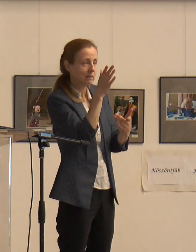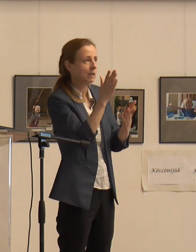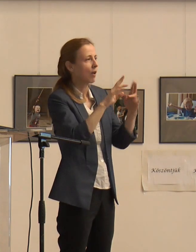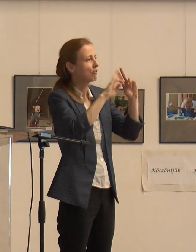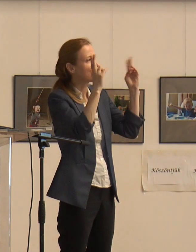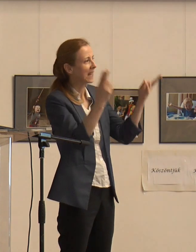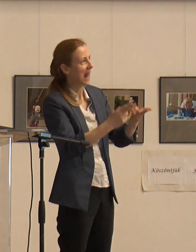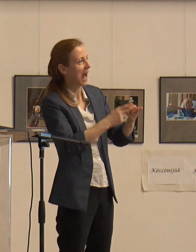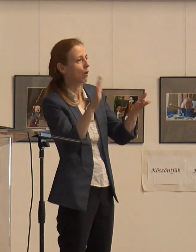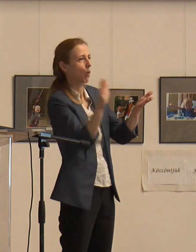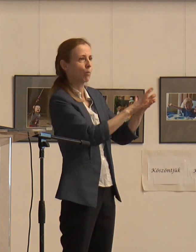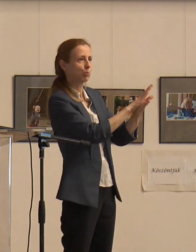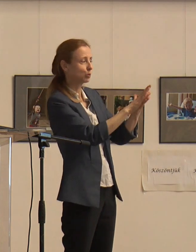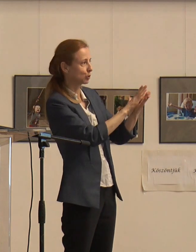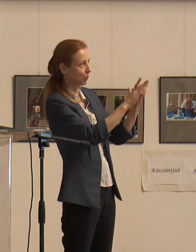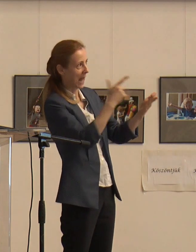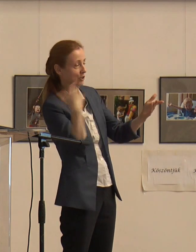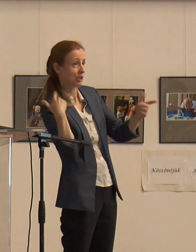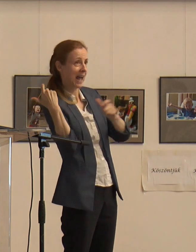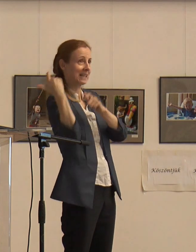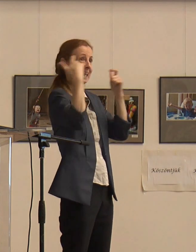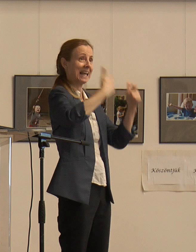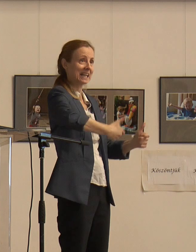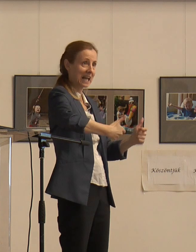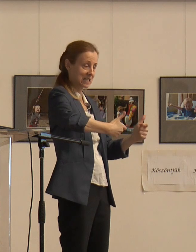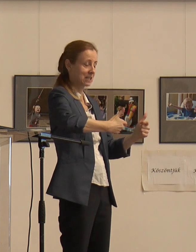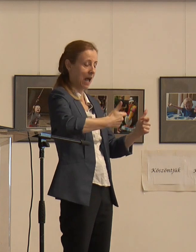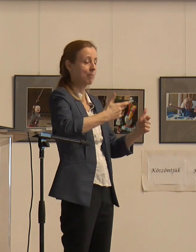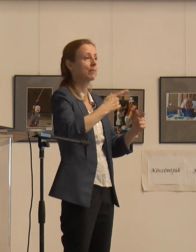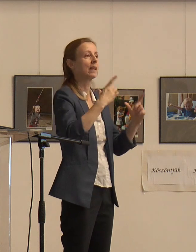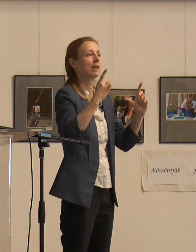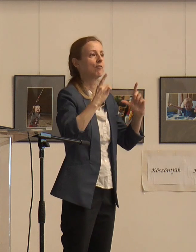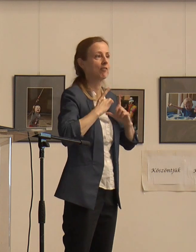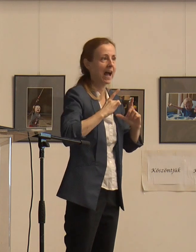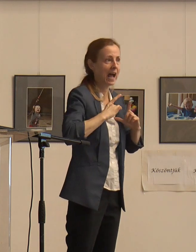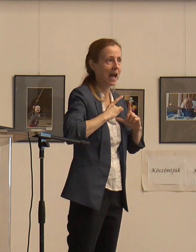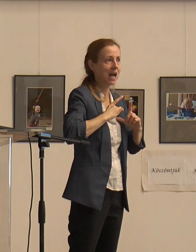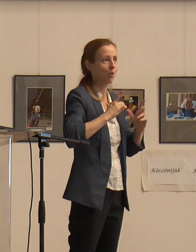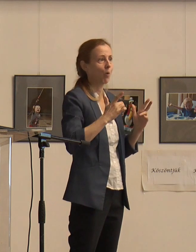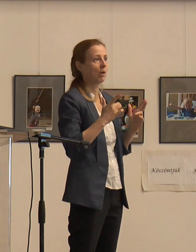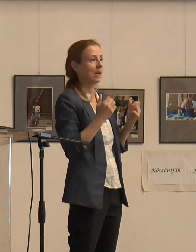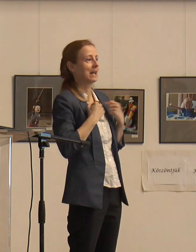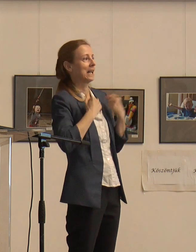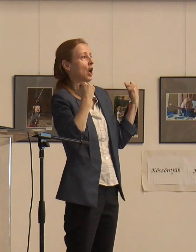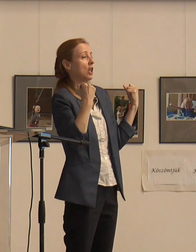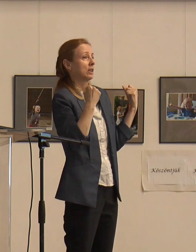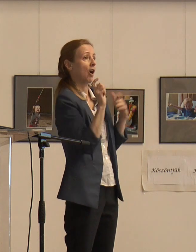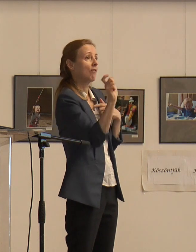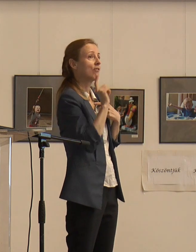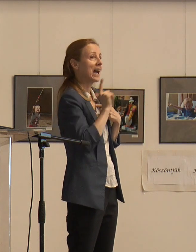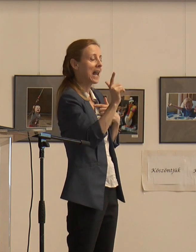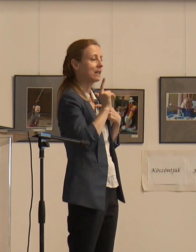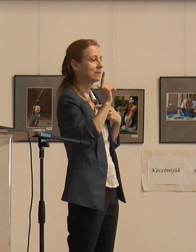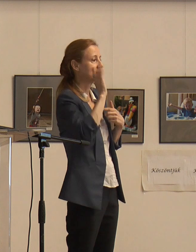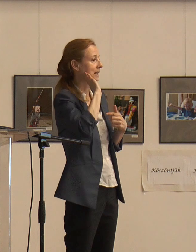Világok pusztulásán érkeztem meg hozzám, s várok, riadtam vele. Nem